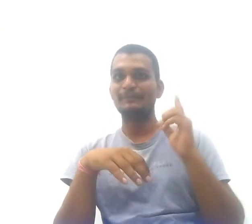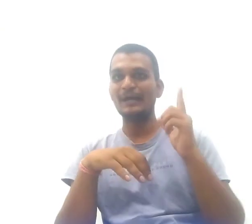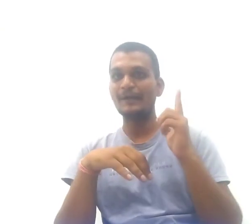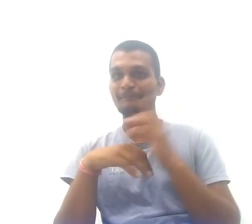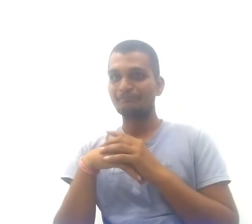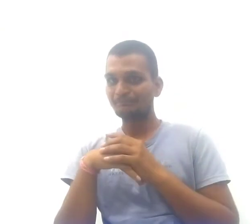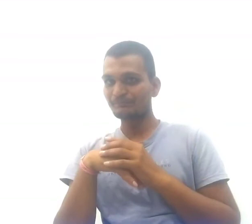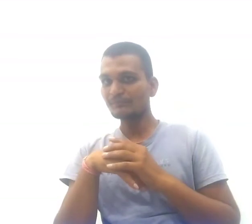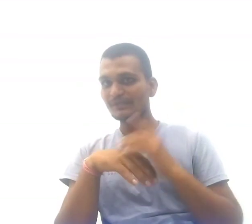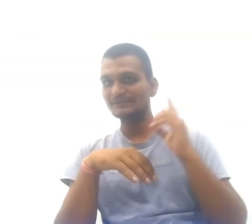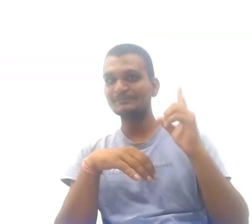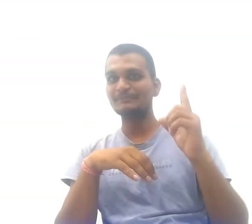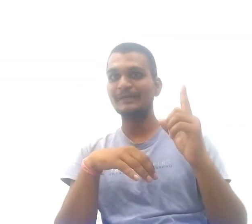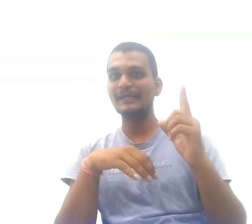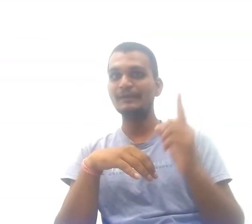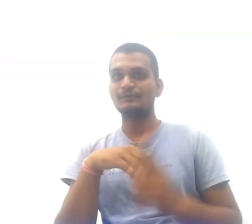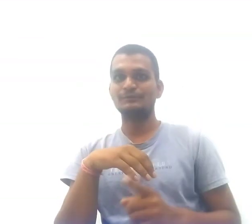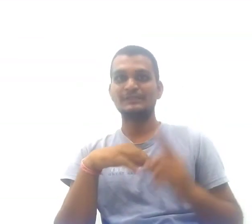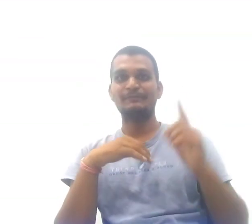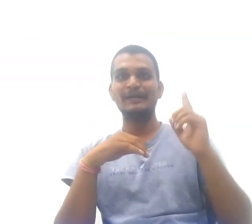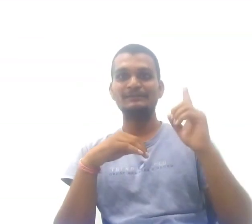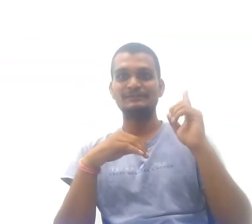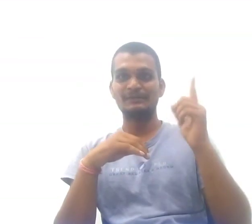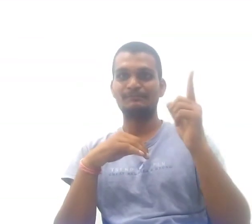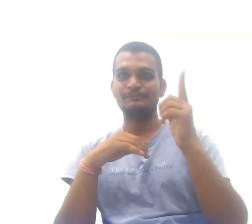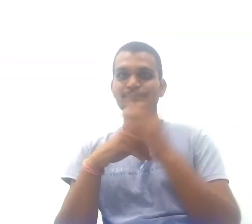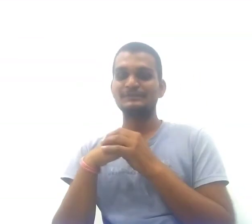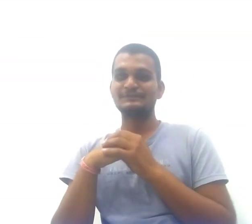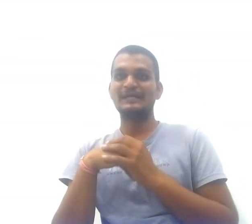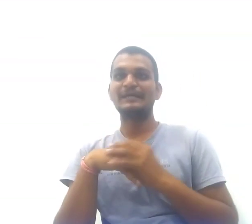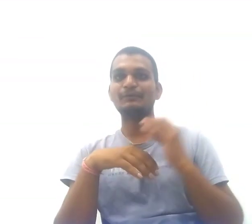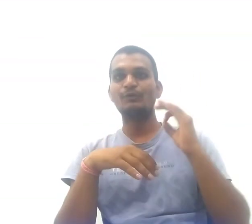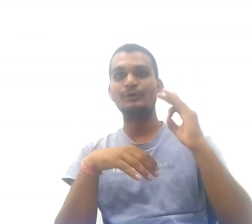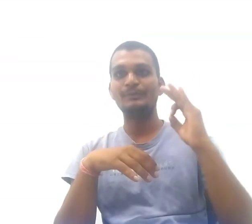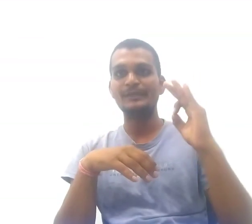माँ सबसे पहले, उसके बाद सब, चाहे